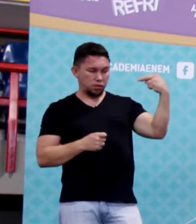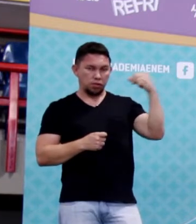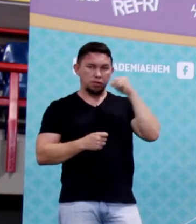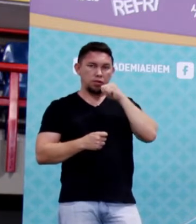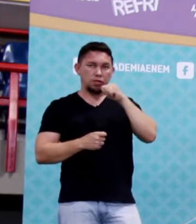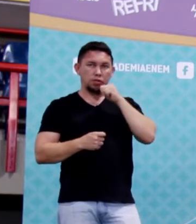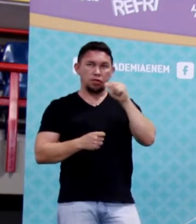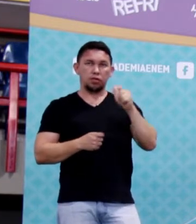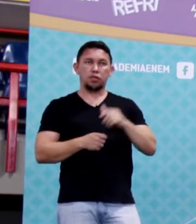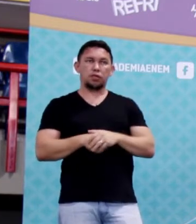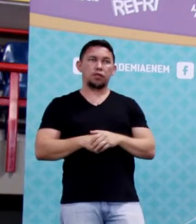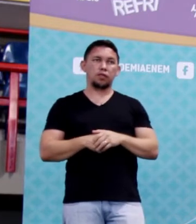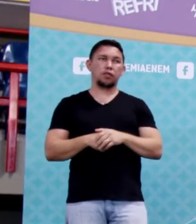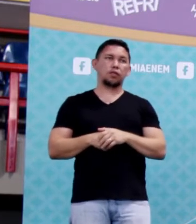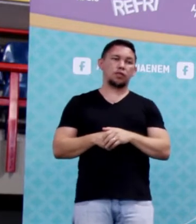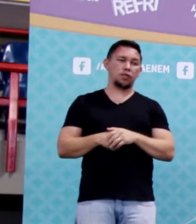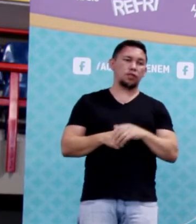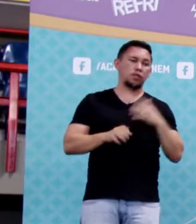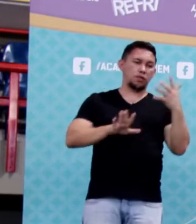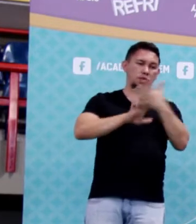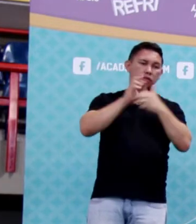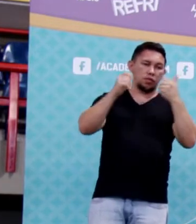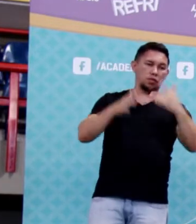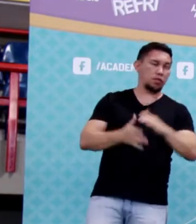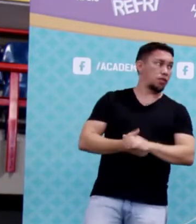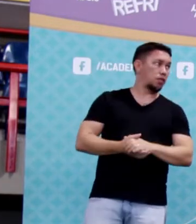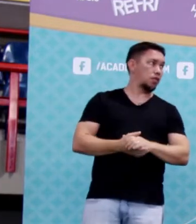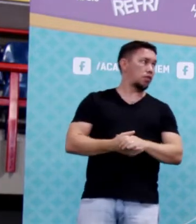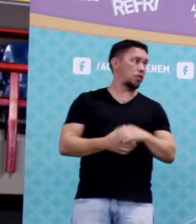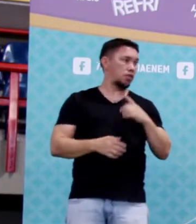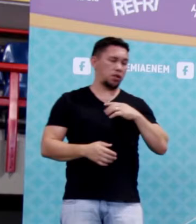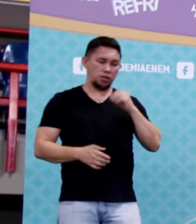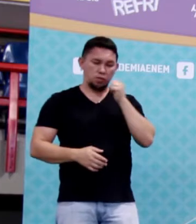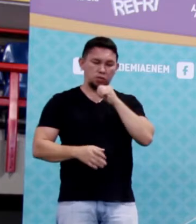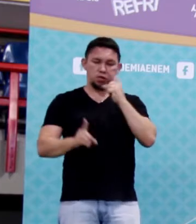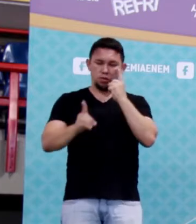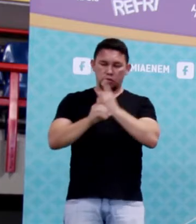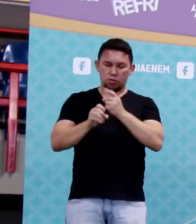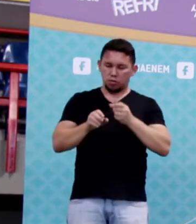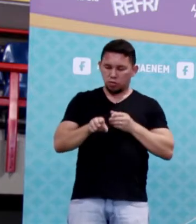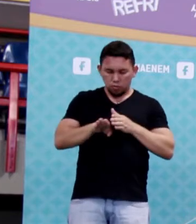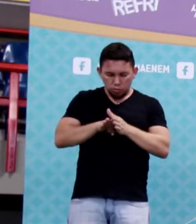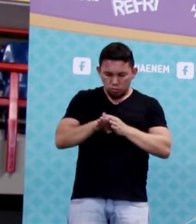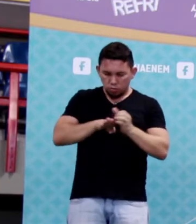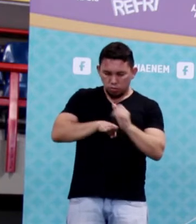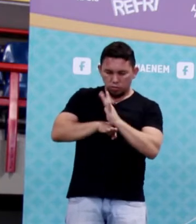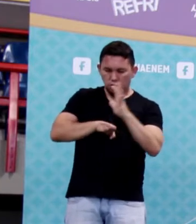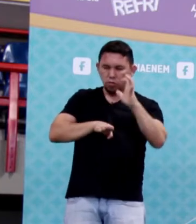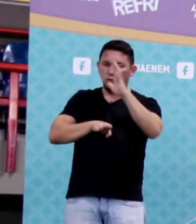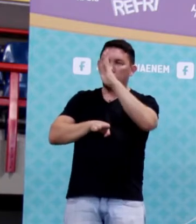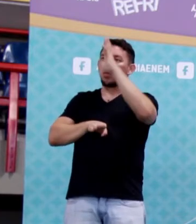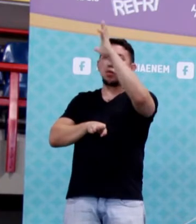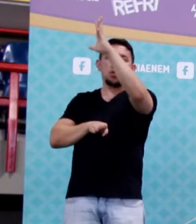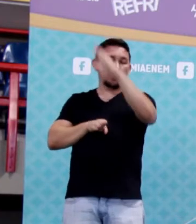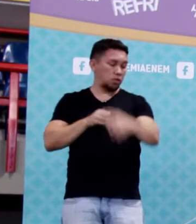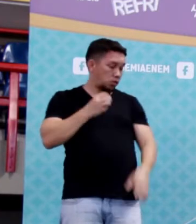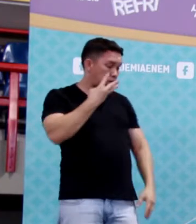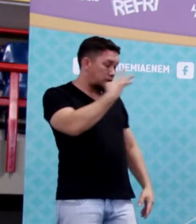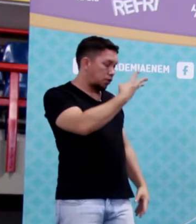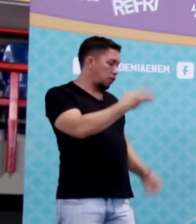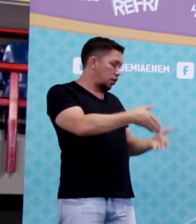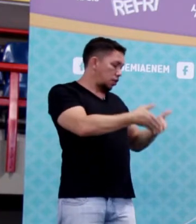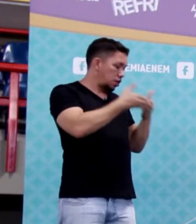mulher. Colocaram até um texto que dizia assim, que a mulher encontrou um gênio, aí o gênio disse que ela podia fazer 3